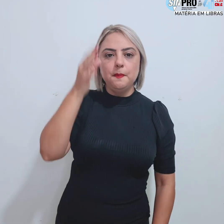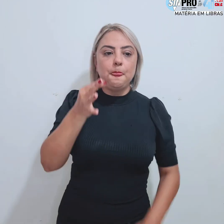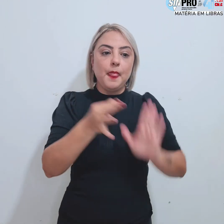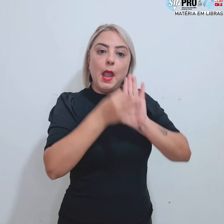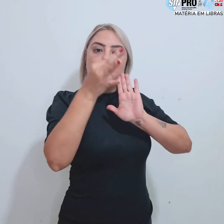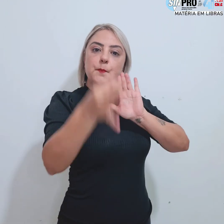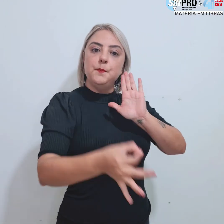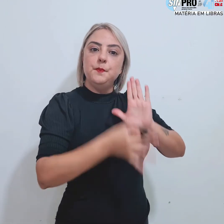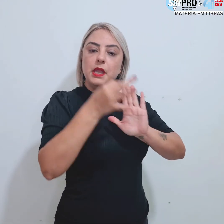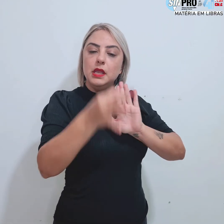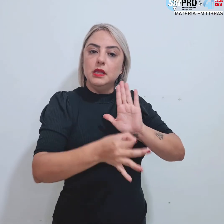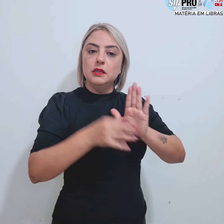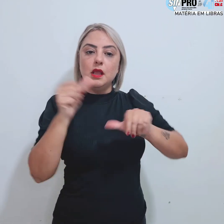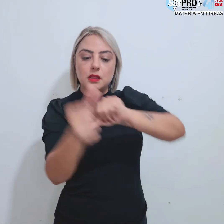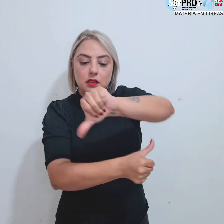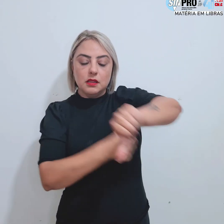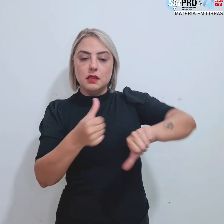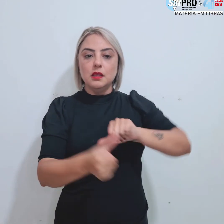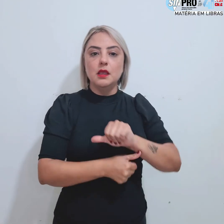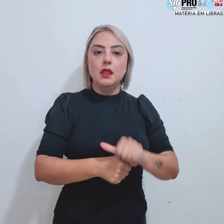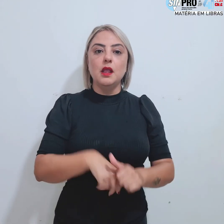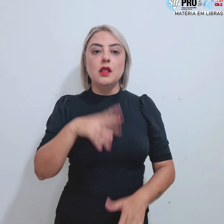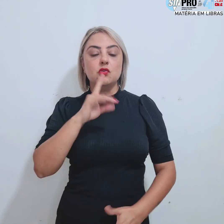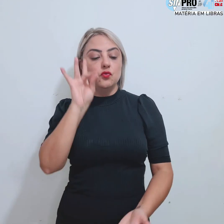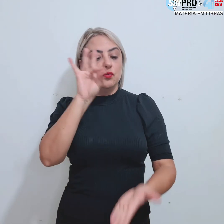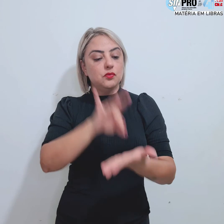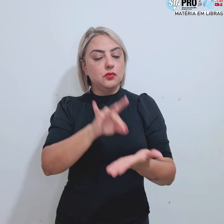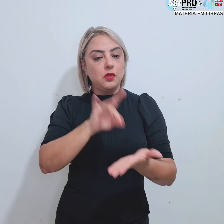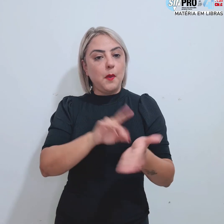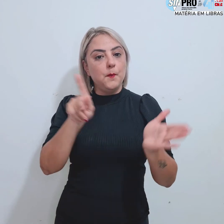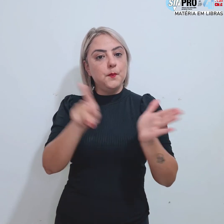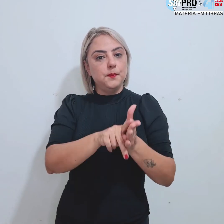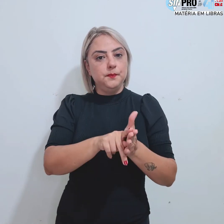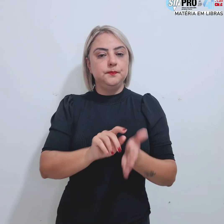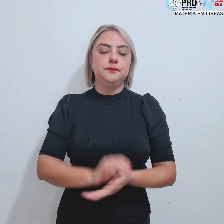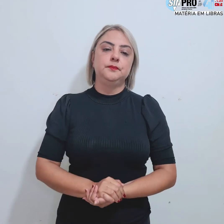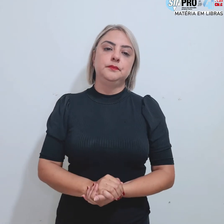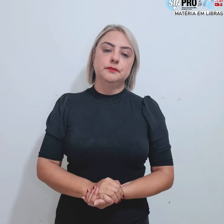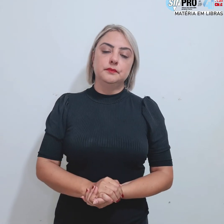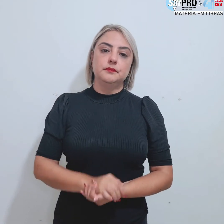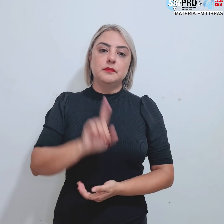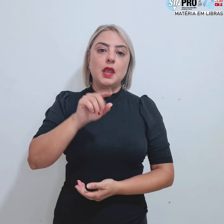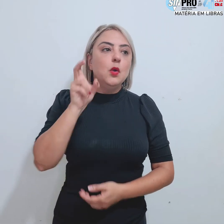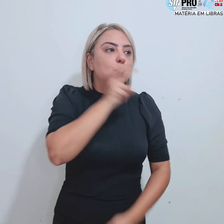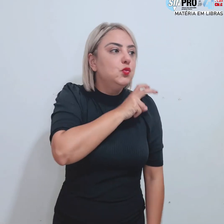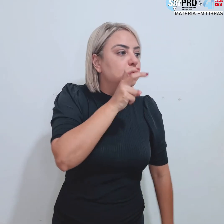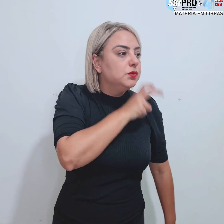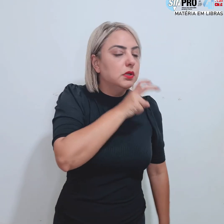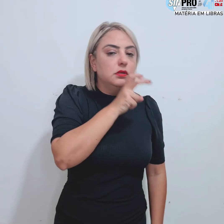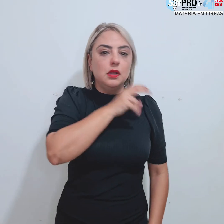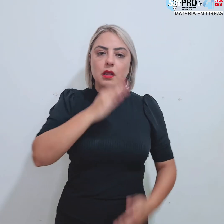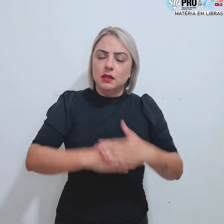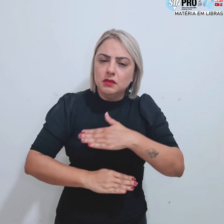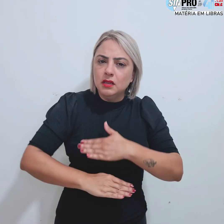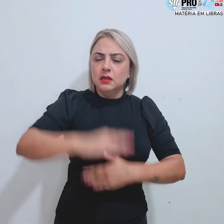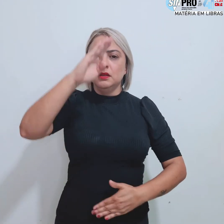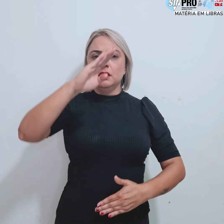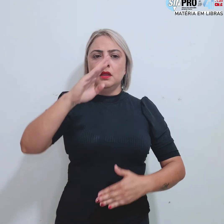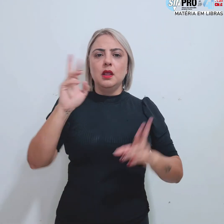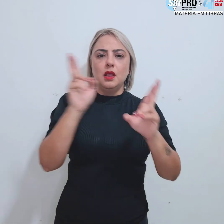pessoas críticas e transformadoras de suas realidades. É urgente a superação